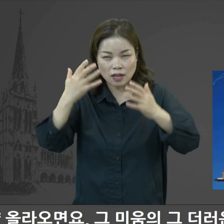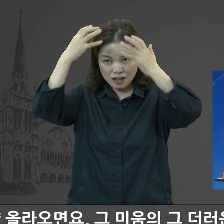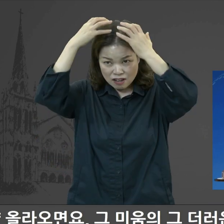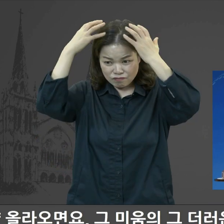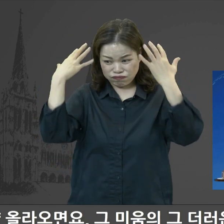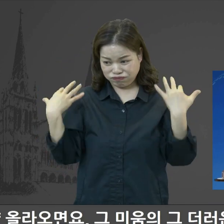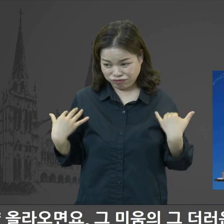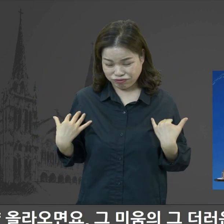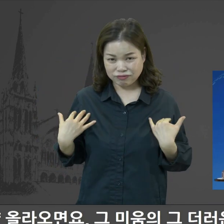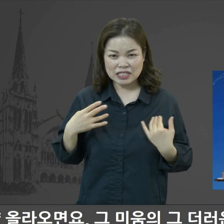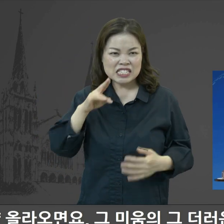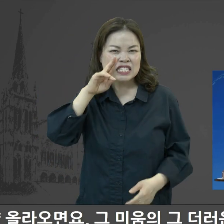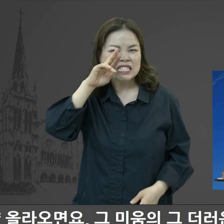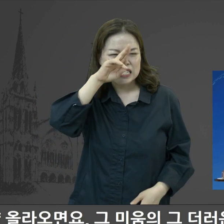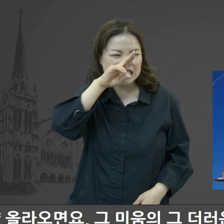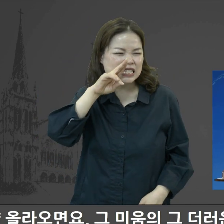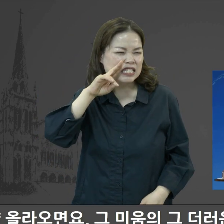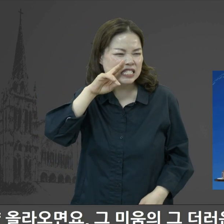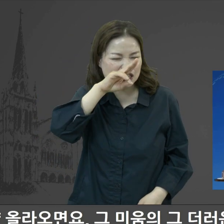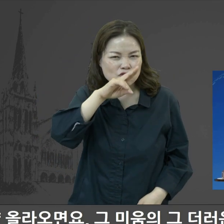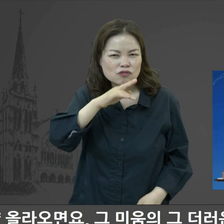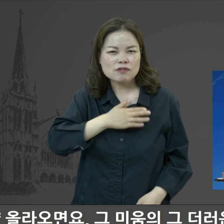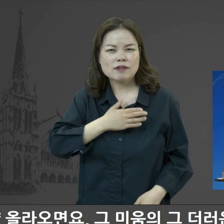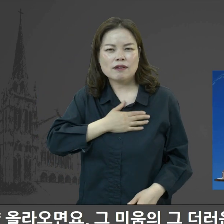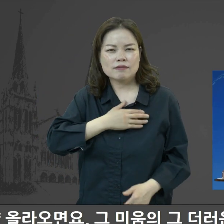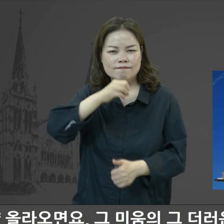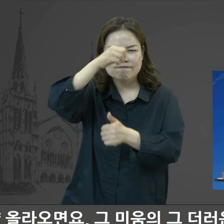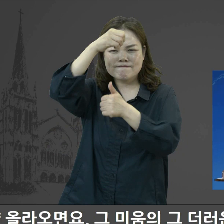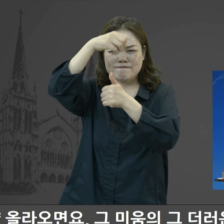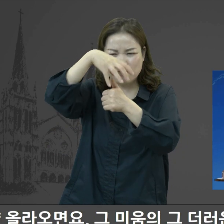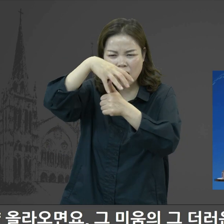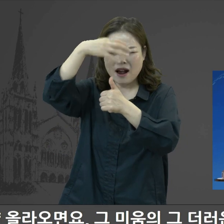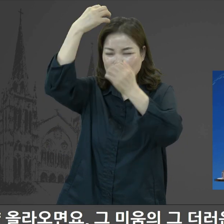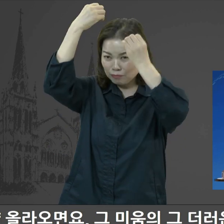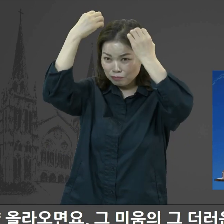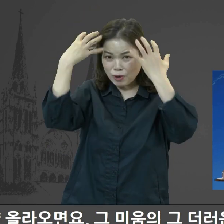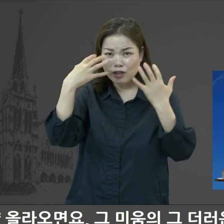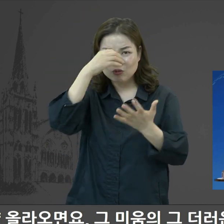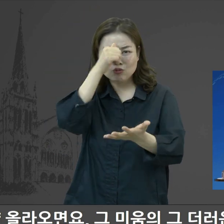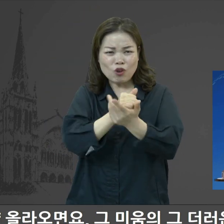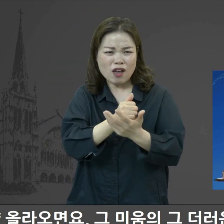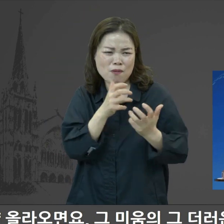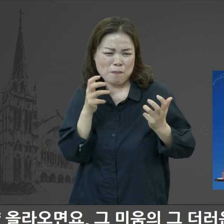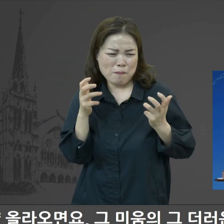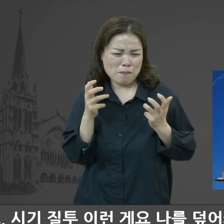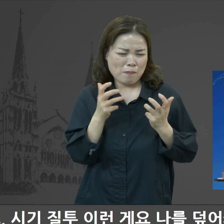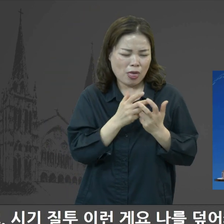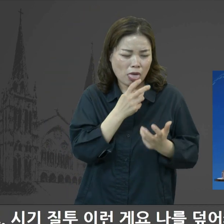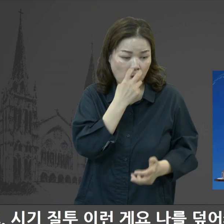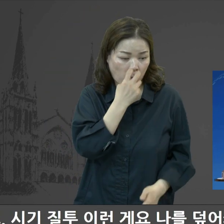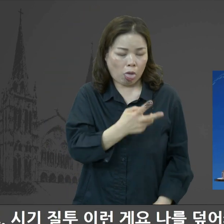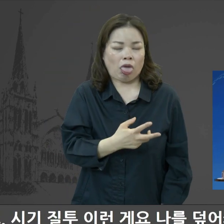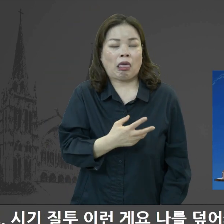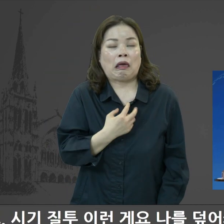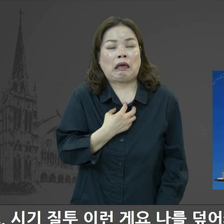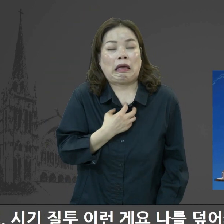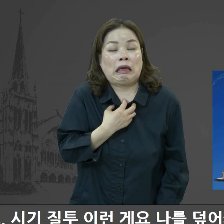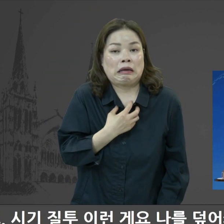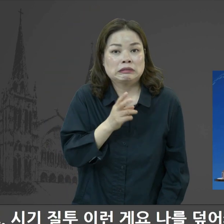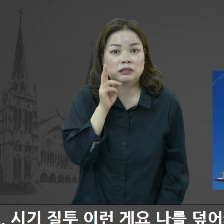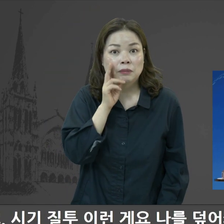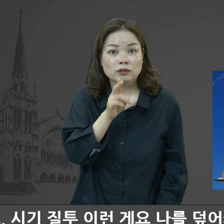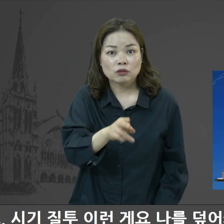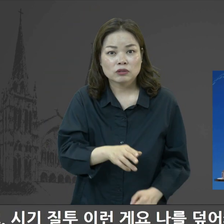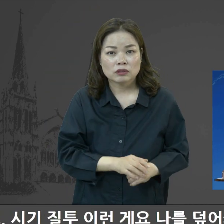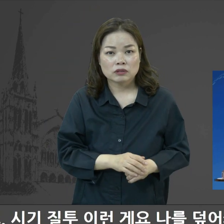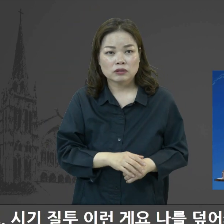씌우고요, 시기, 질투 이런 게요, 나를 덮어 씌워요. 그래갖고 내가 얼마나 냄새가 고약하고, 여러분